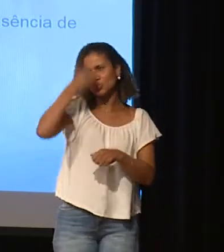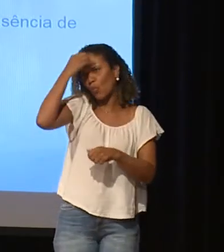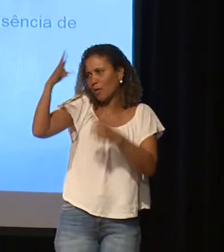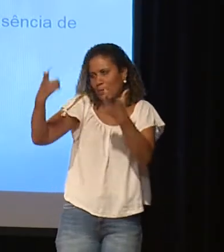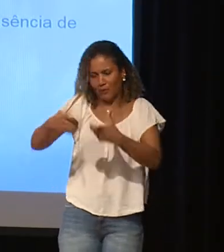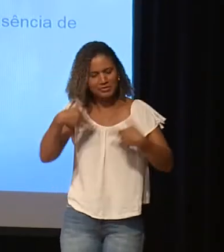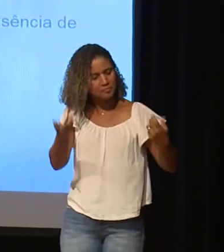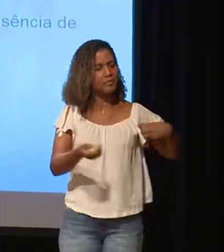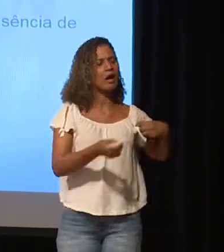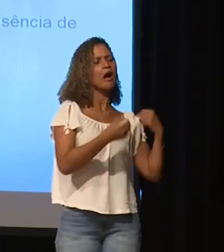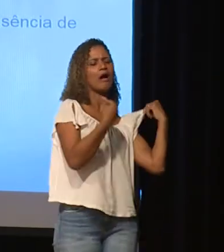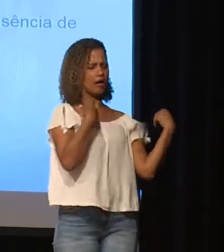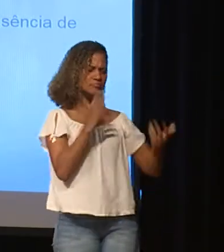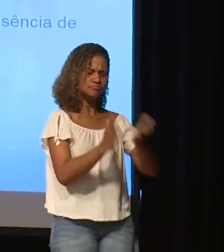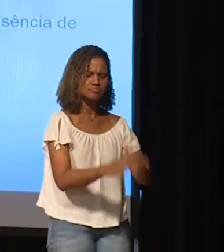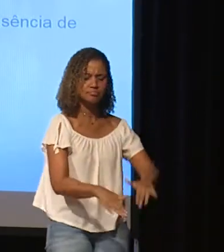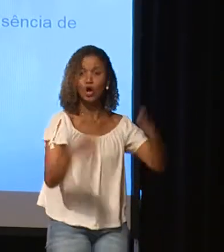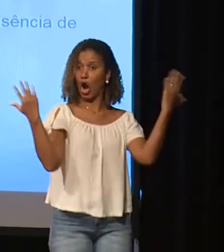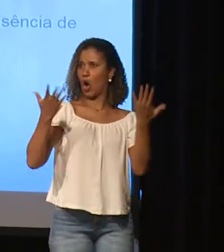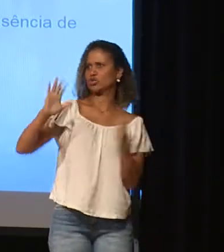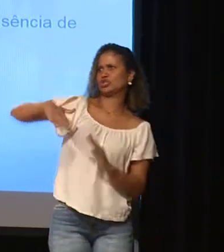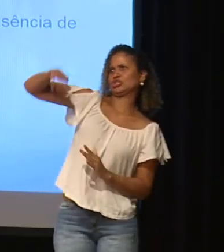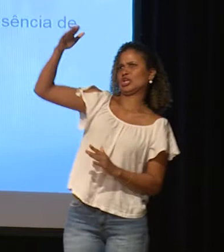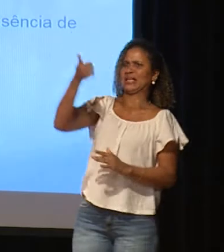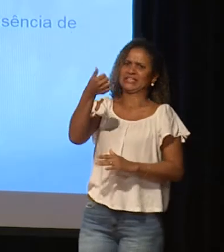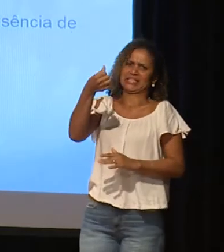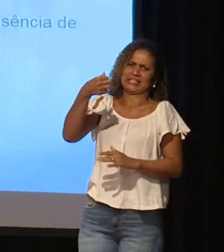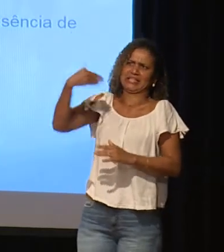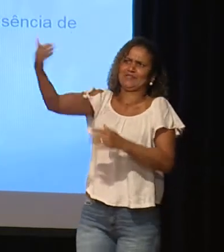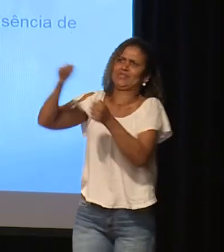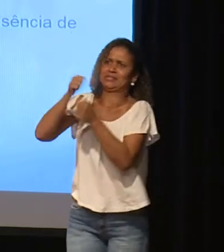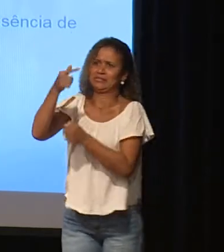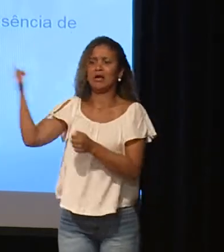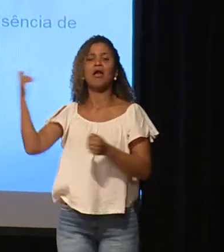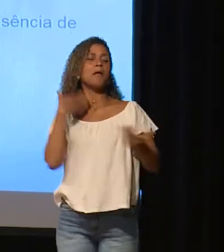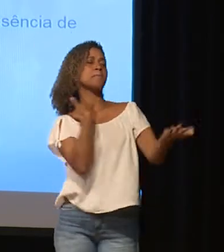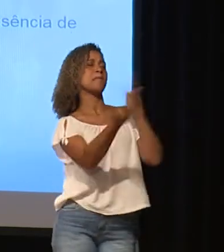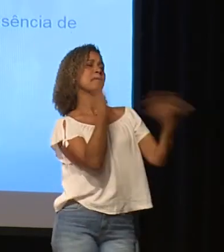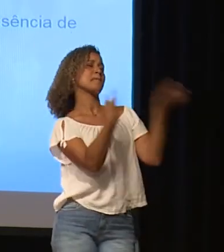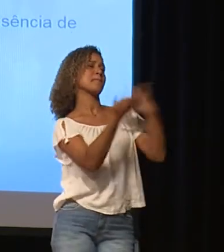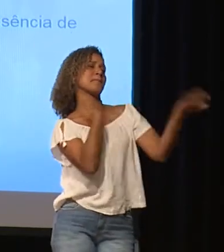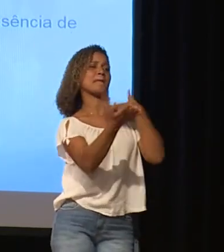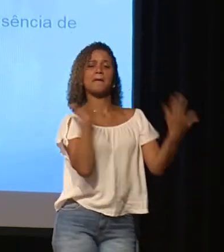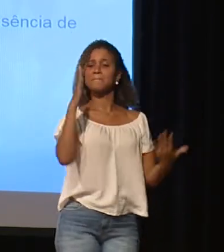Chapeuzinho Vermelho. Existe filmagem disso, mas eu não sei onde é que está. Então, ela já está com 16 anos, vai fazer 17,